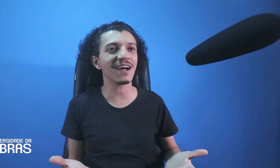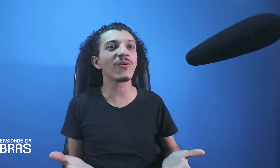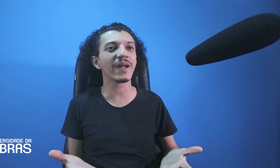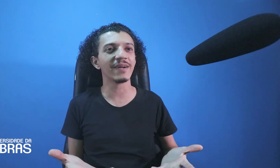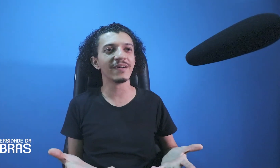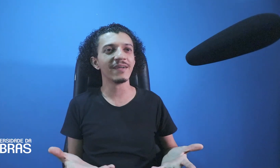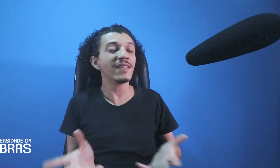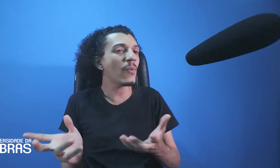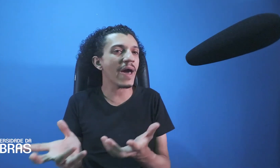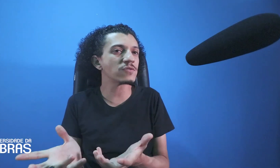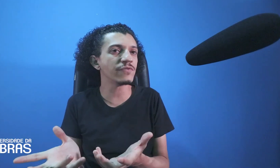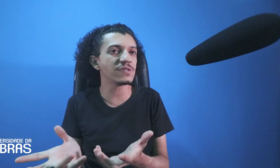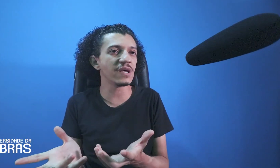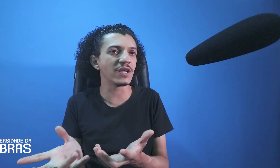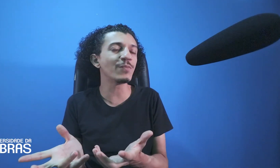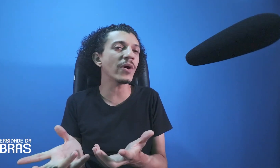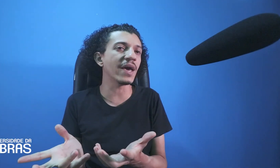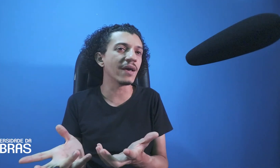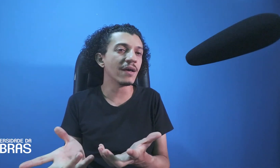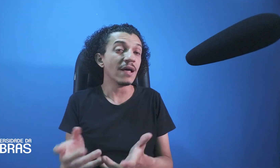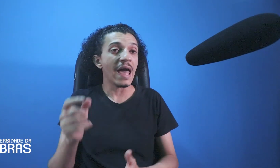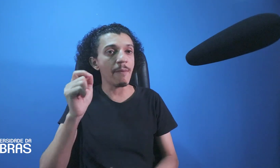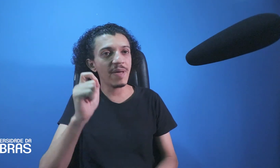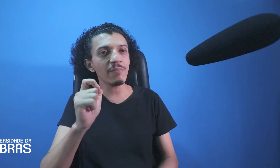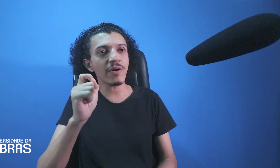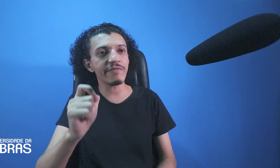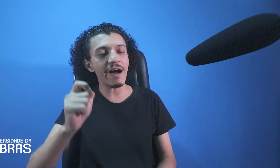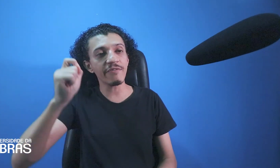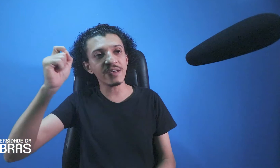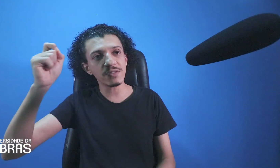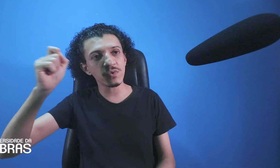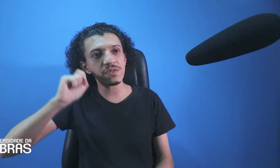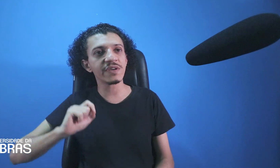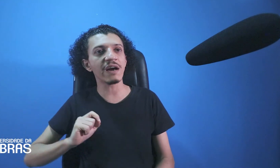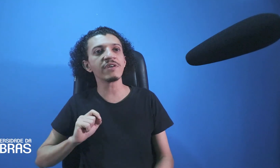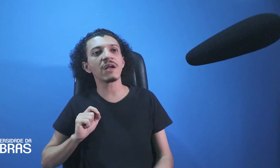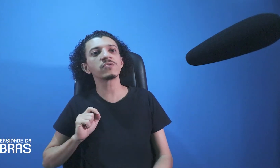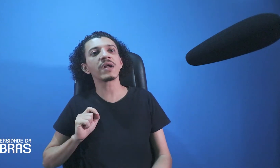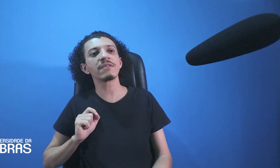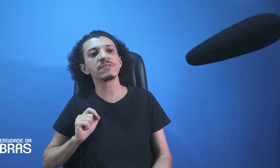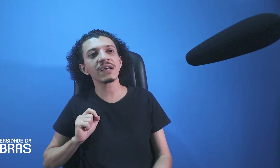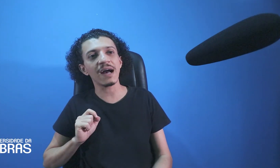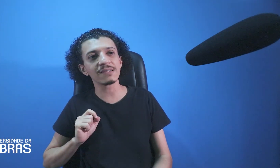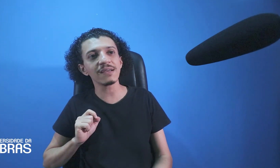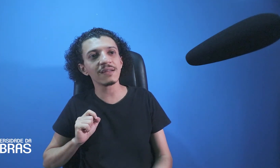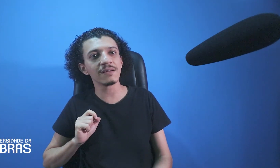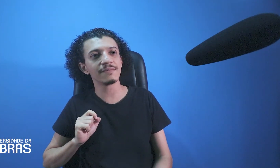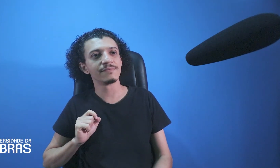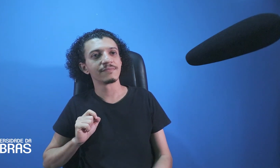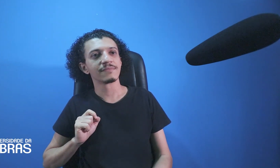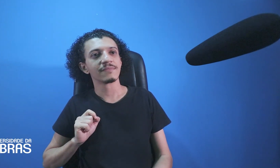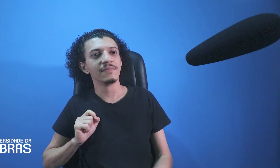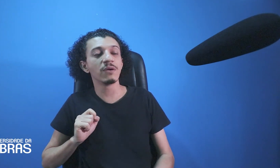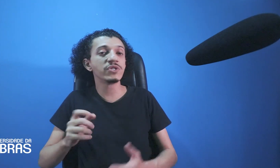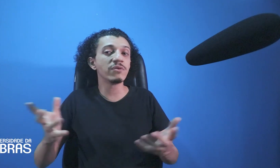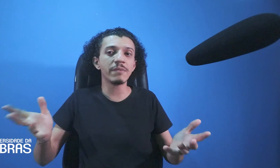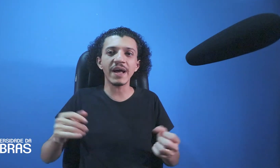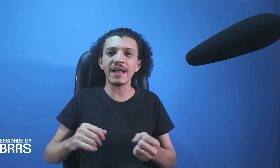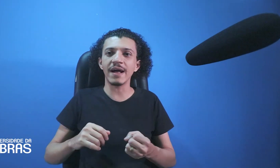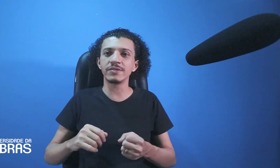agora. Não era o suficiente. Por quê? É bem provável que esses surdos ficavam enclausurados em casa ainda. Não tinham liberdade,